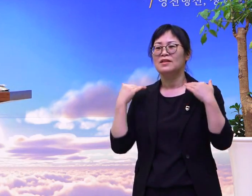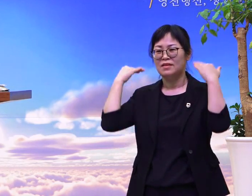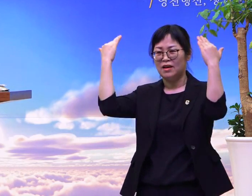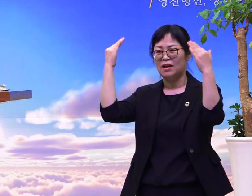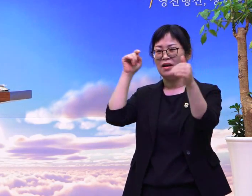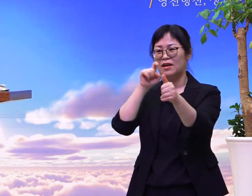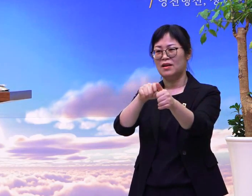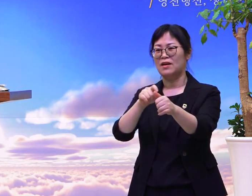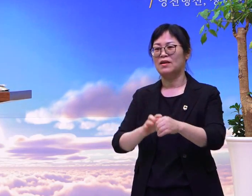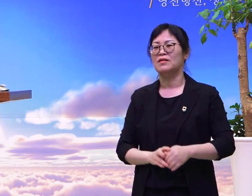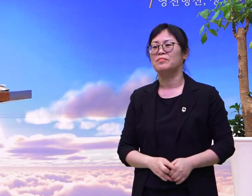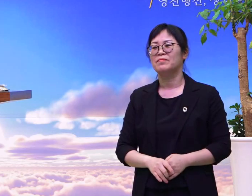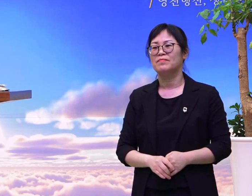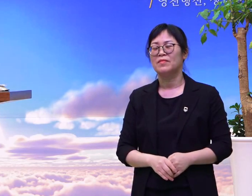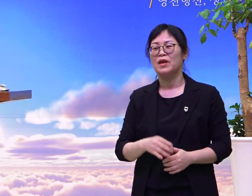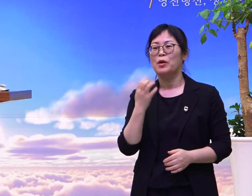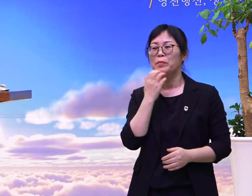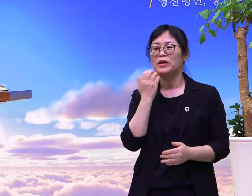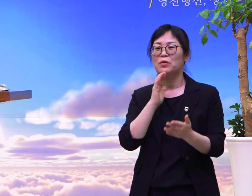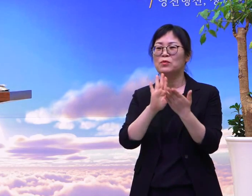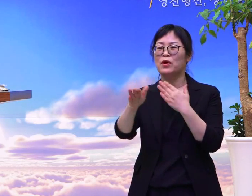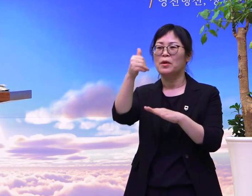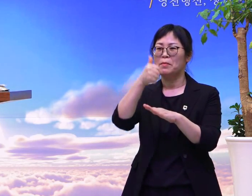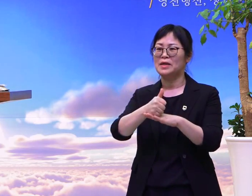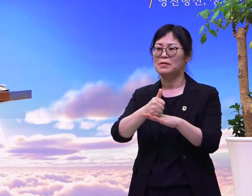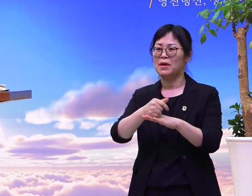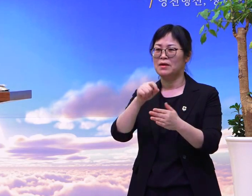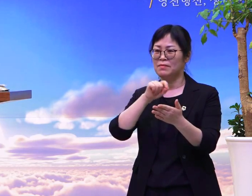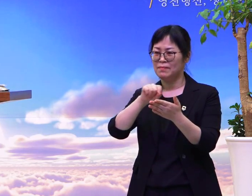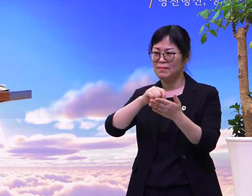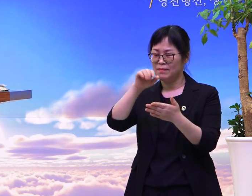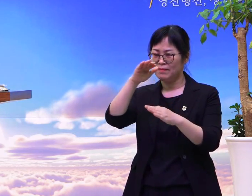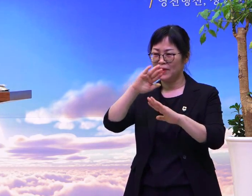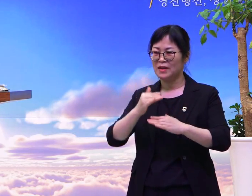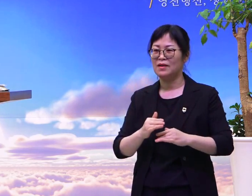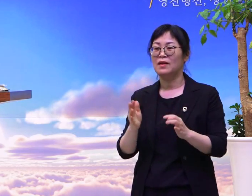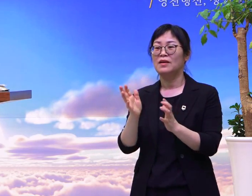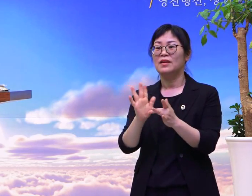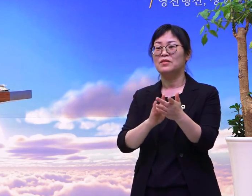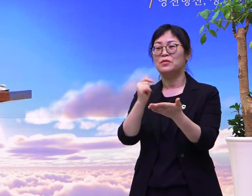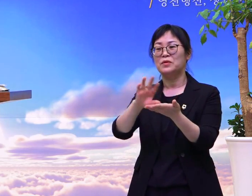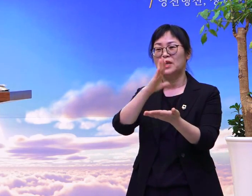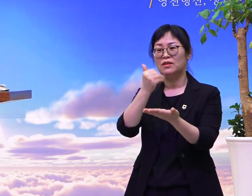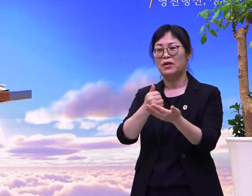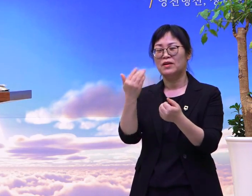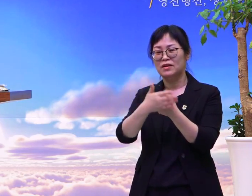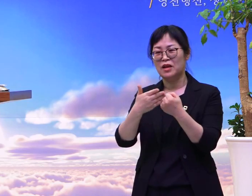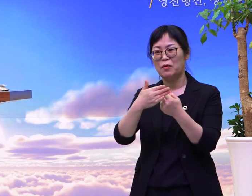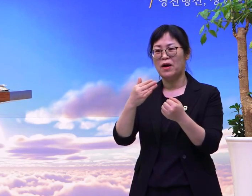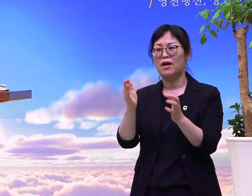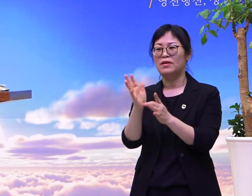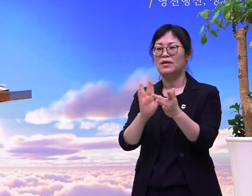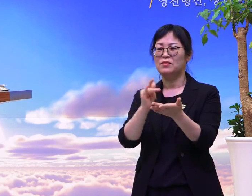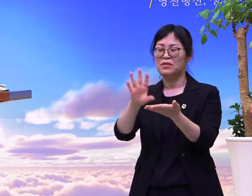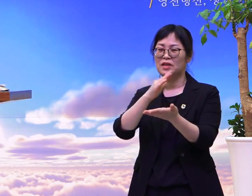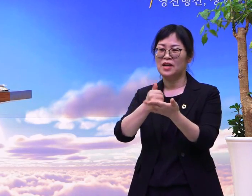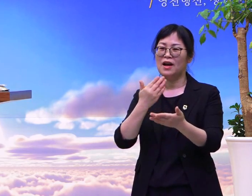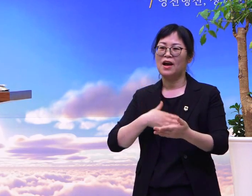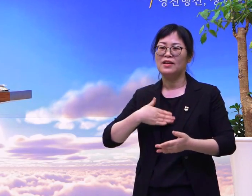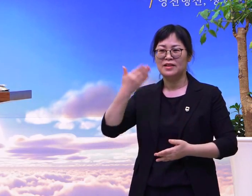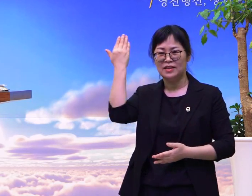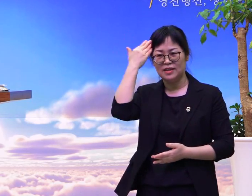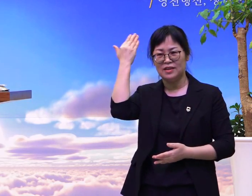라고 이야기했습니다. 그게 베드로후서의 마지막입니다. 예수 그리스도의 은혜와 예수 그리스도를 아는 그 지식에서, 예수님을